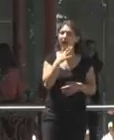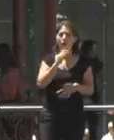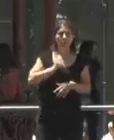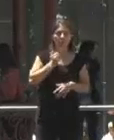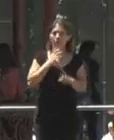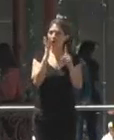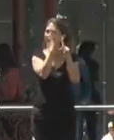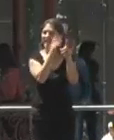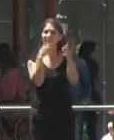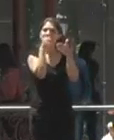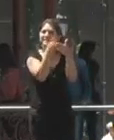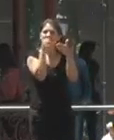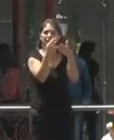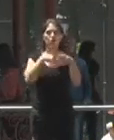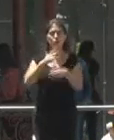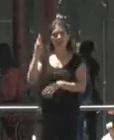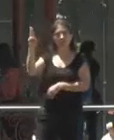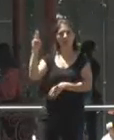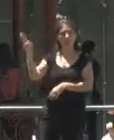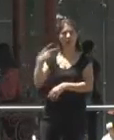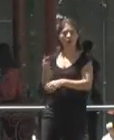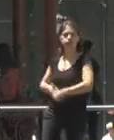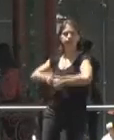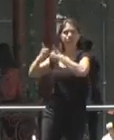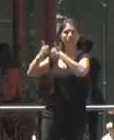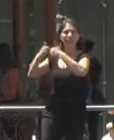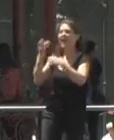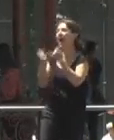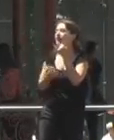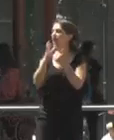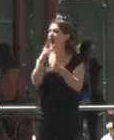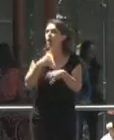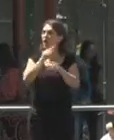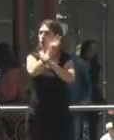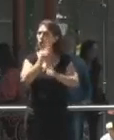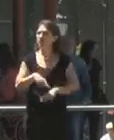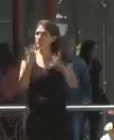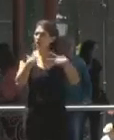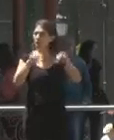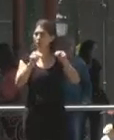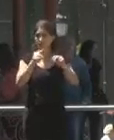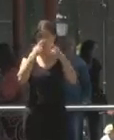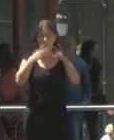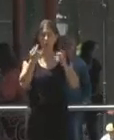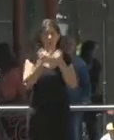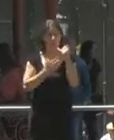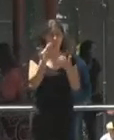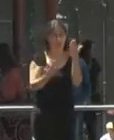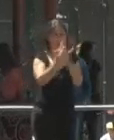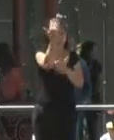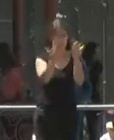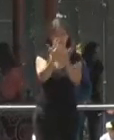nos medimos con el Partido Popular. Van a dejar de publicarse encuestas, pero si se siguieran publicando estoy convencido que dirían que cada día